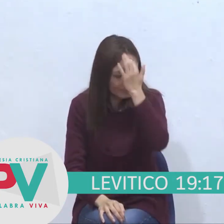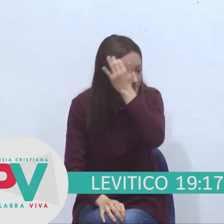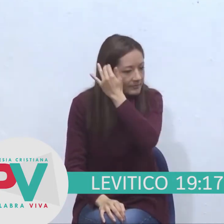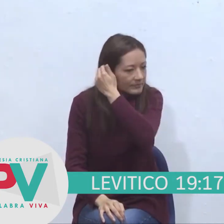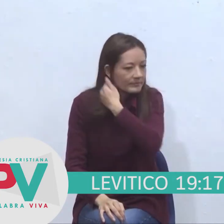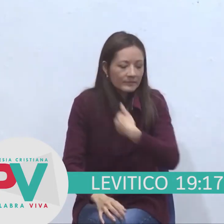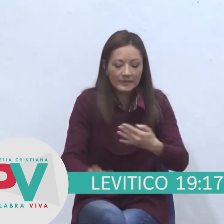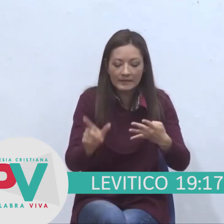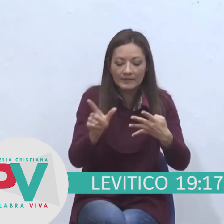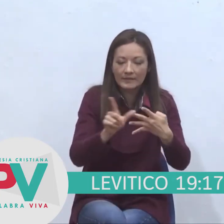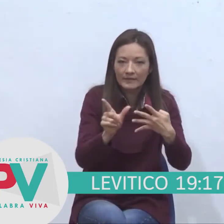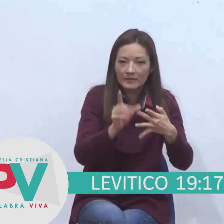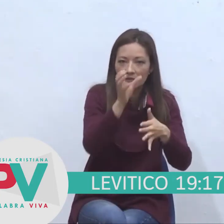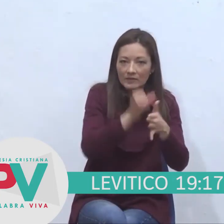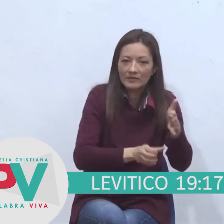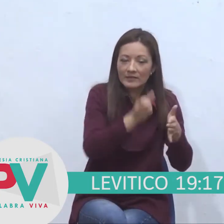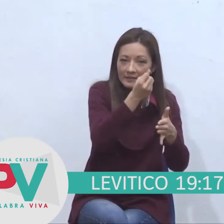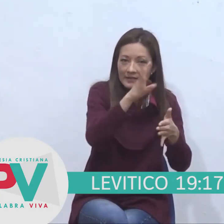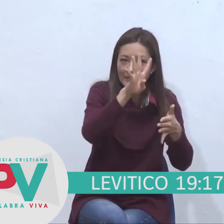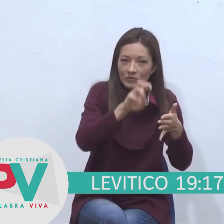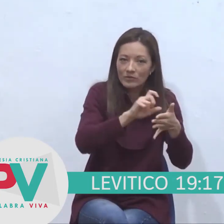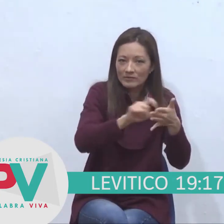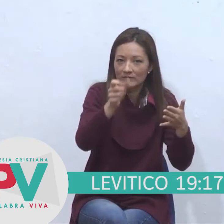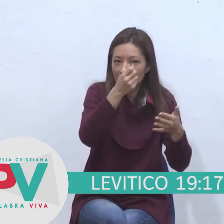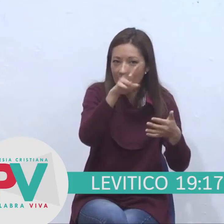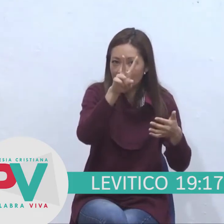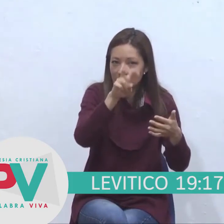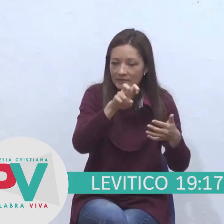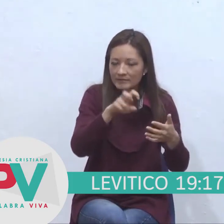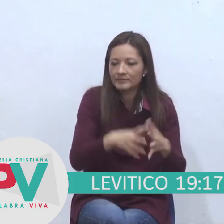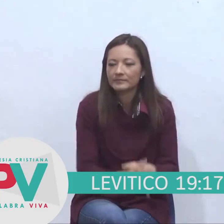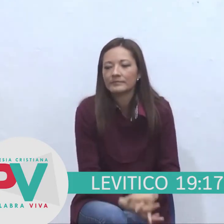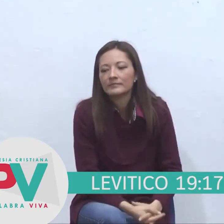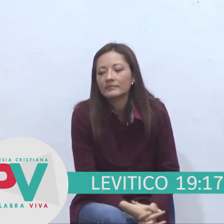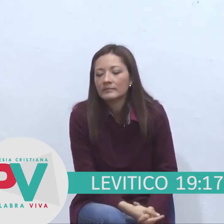Levítico capítulo 19, versículo 17.